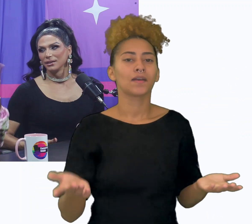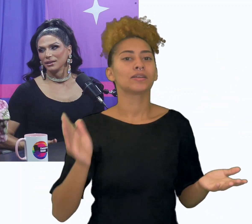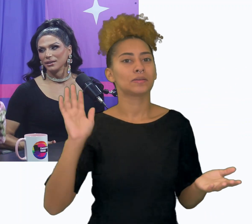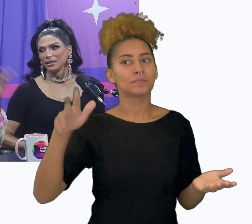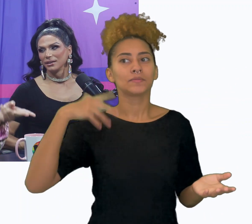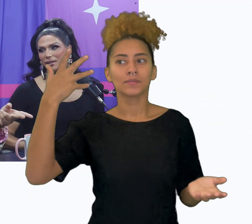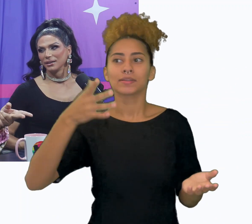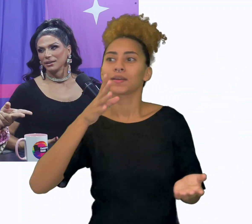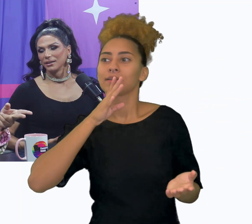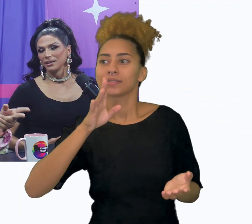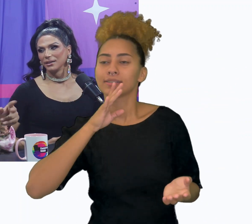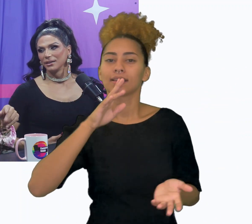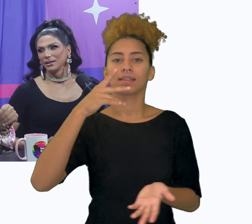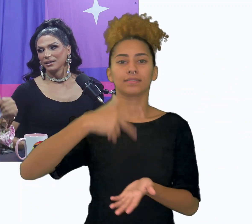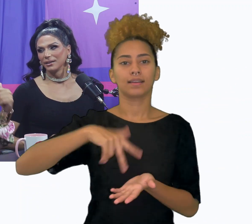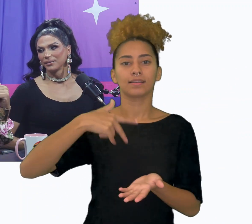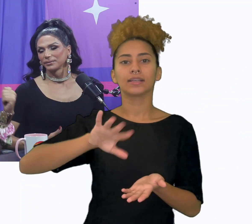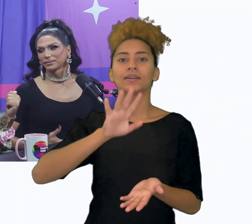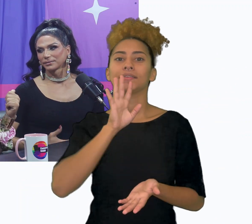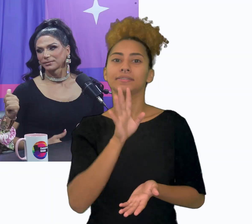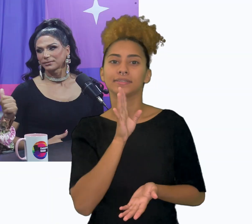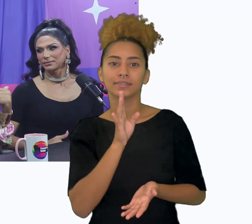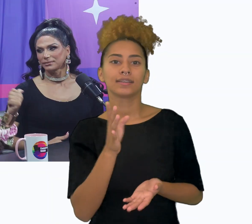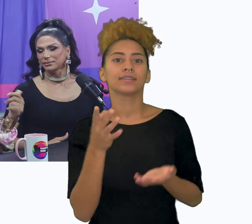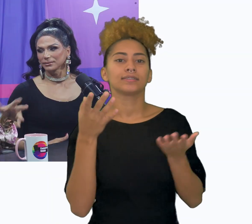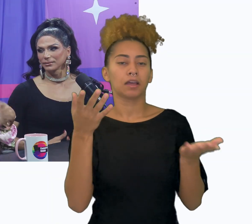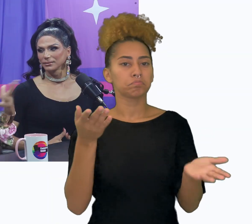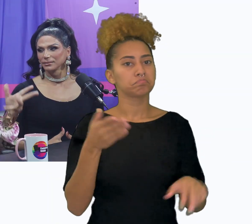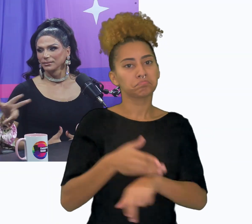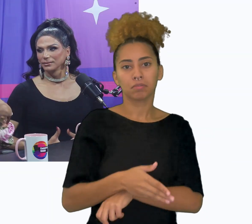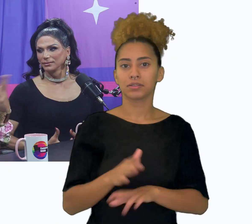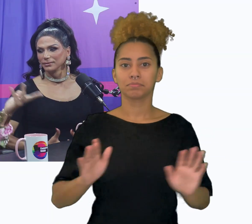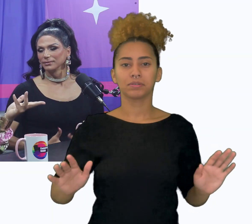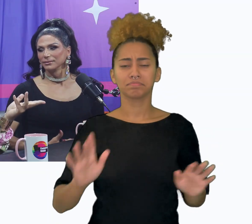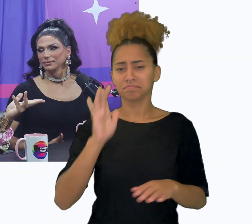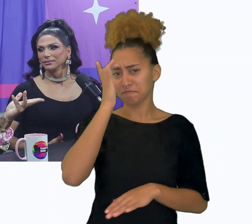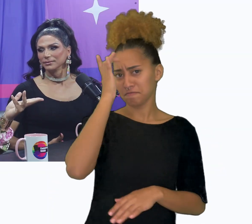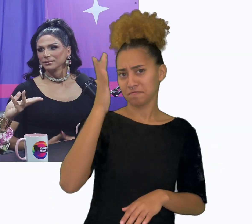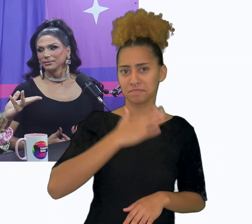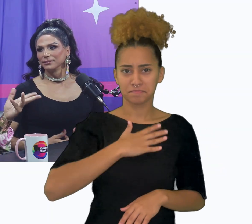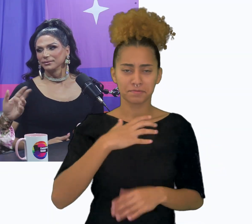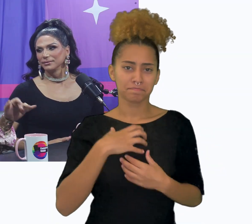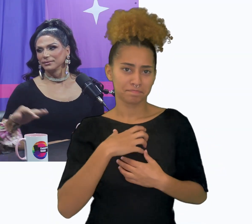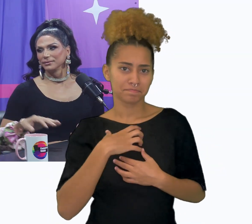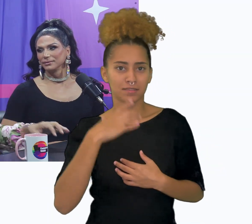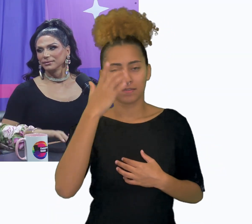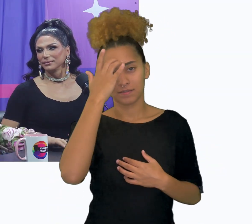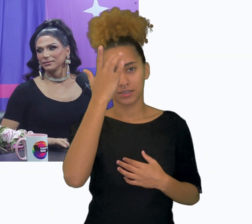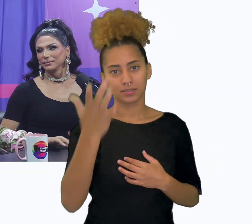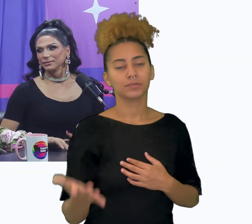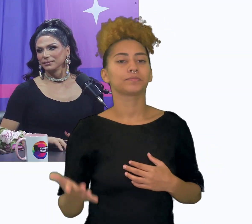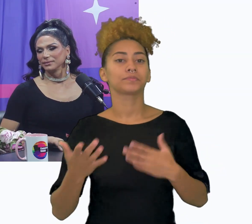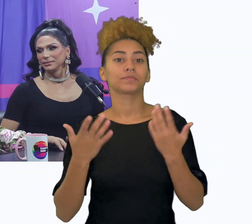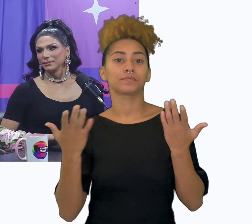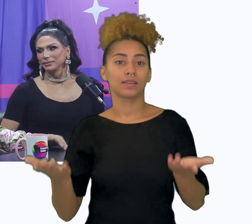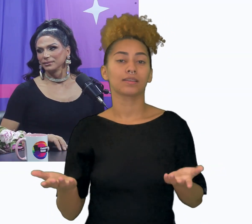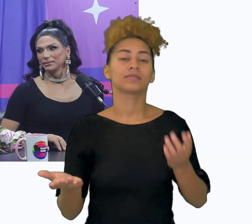sabia a música, eu sabia a coreografia e participei. Então foi fácil pra mim.